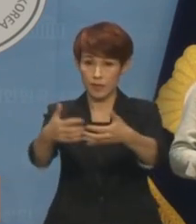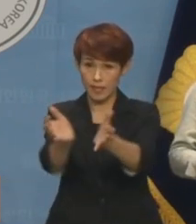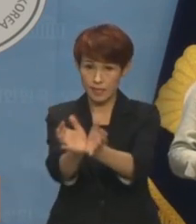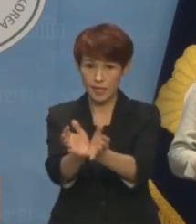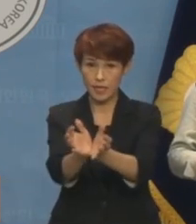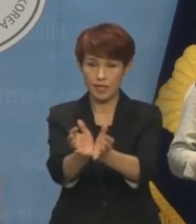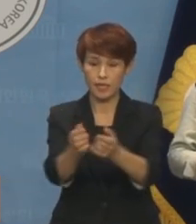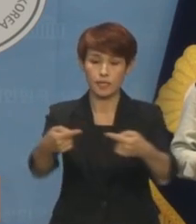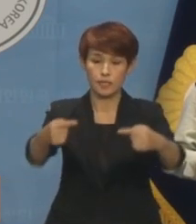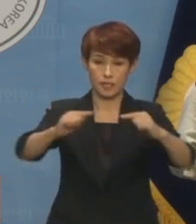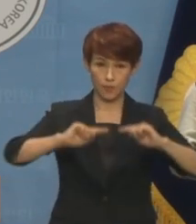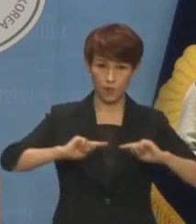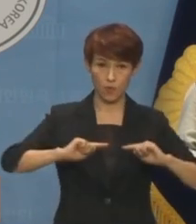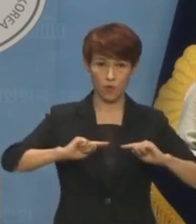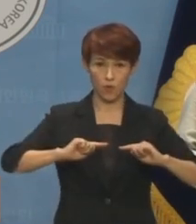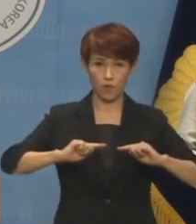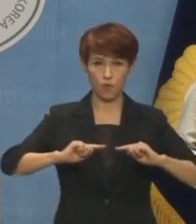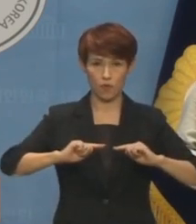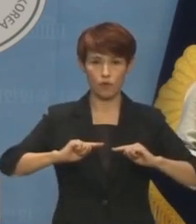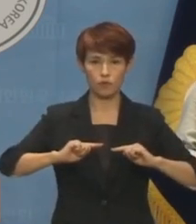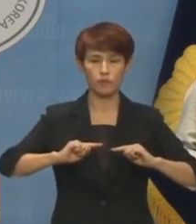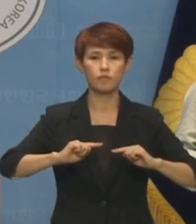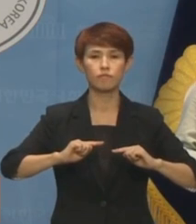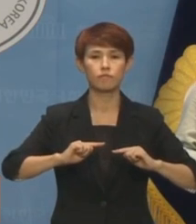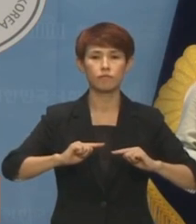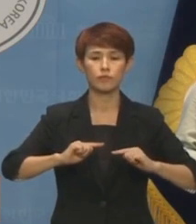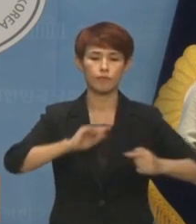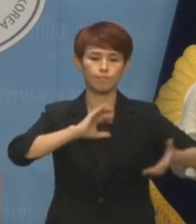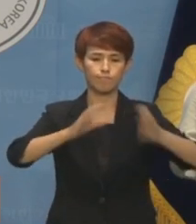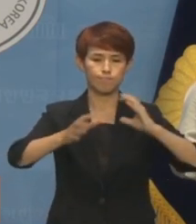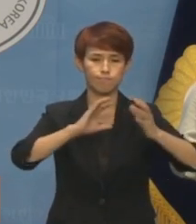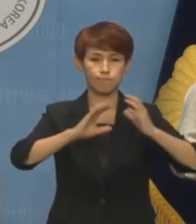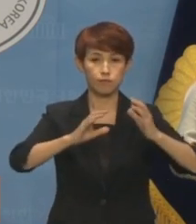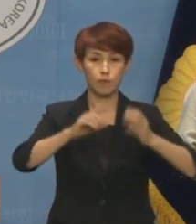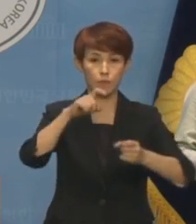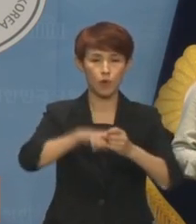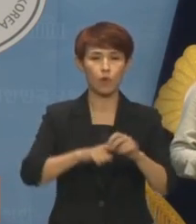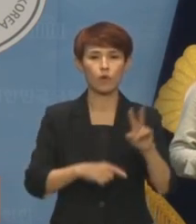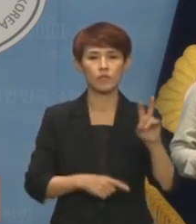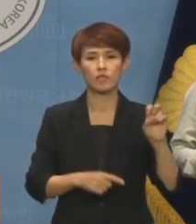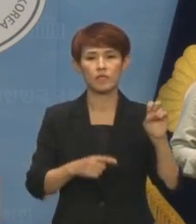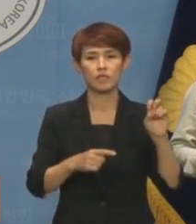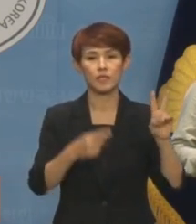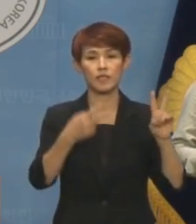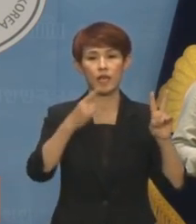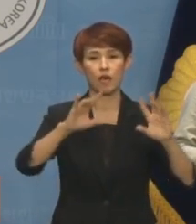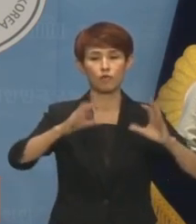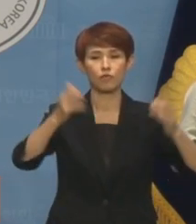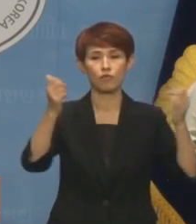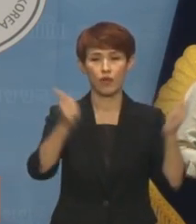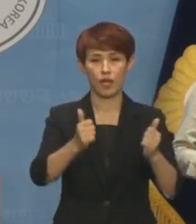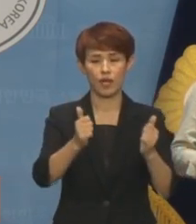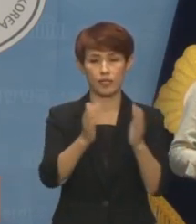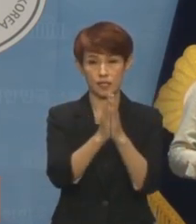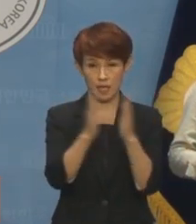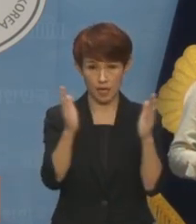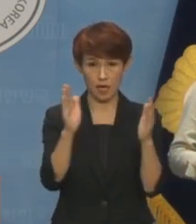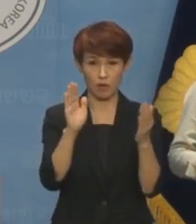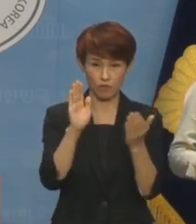당사자가 참여하는 정의로운 전환 논의를 위해 22대 국회 개원과 함께